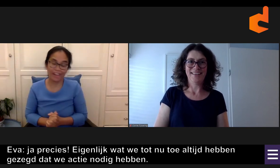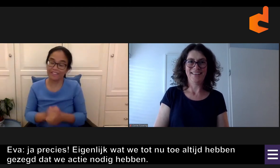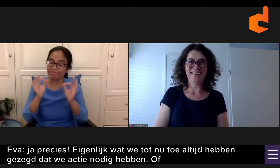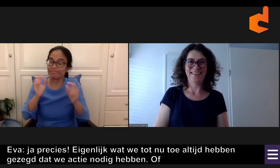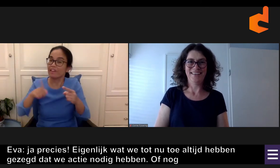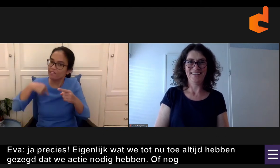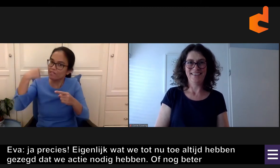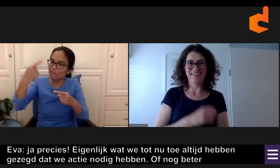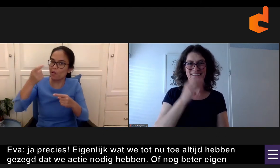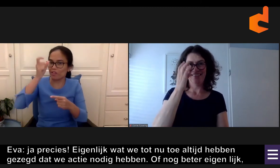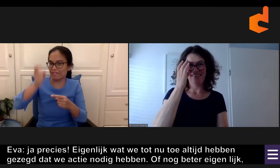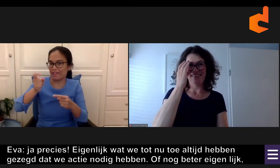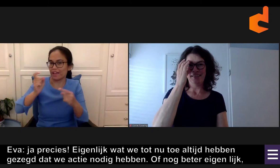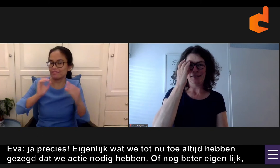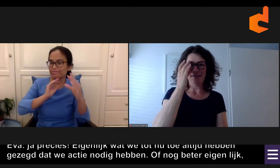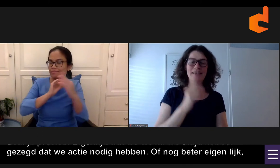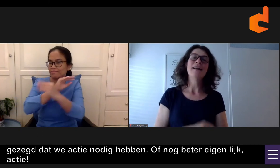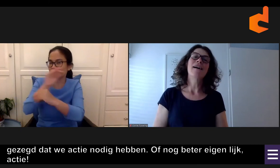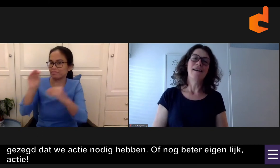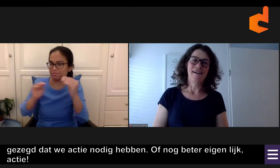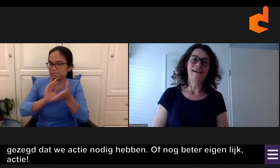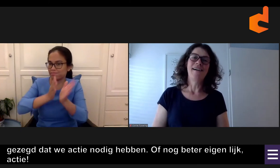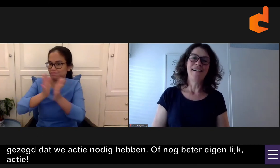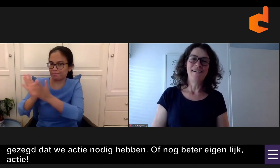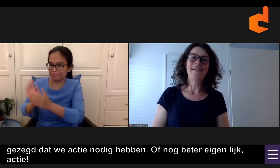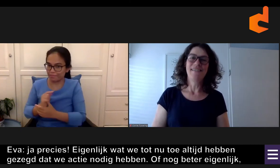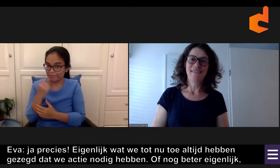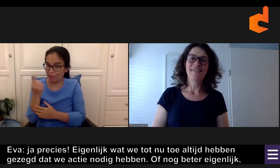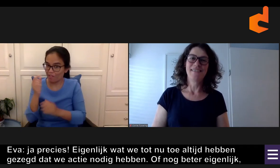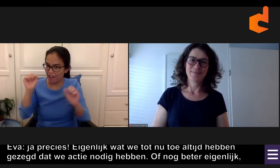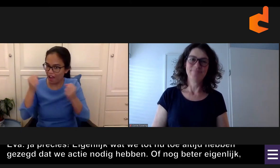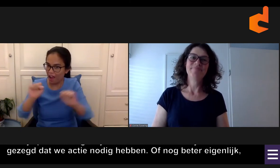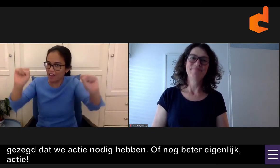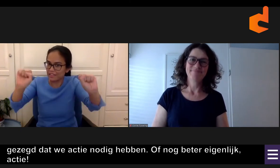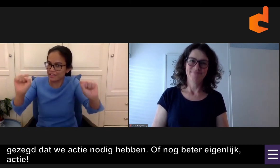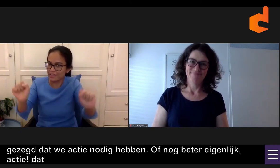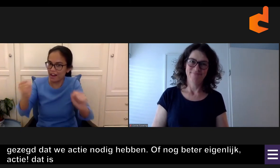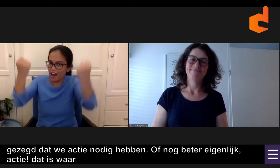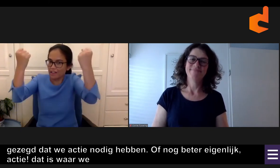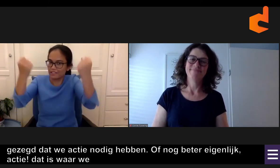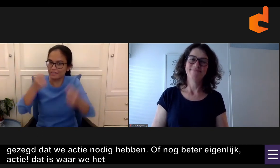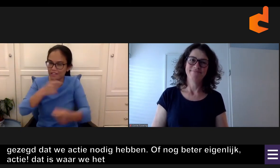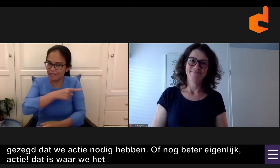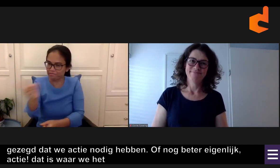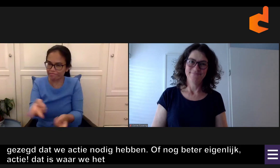ja, actie. Dat is eigenlijk waar we volgende week het over gaan hebben. Over actie. En welke